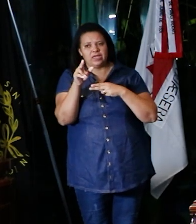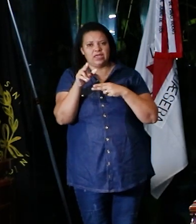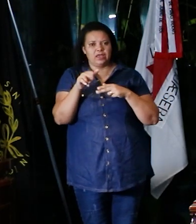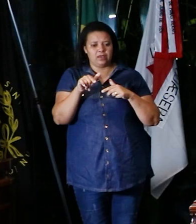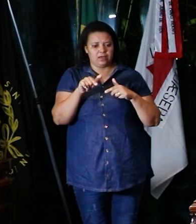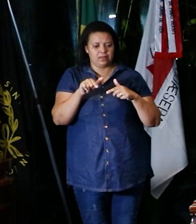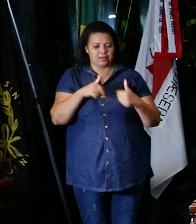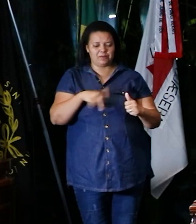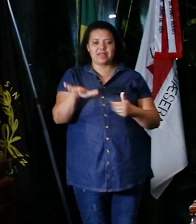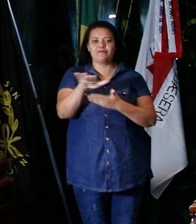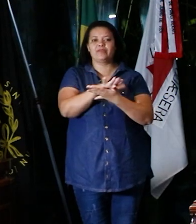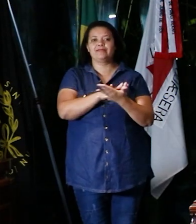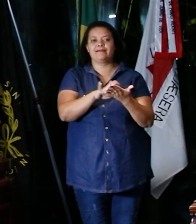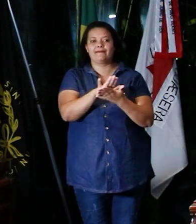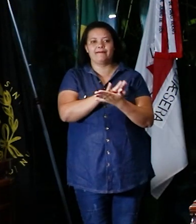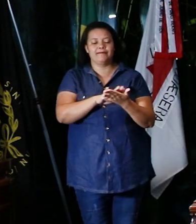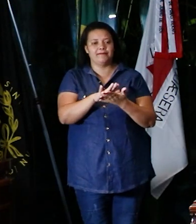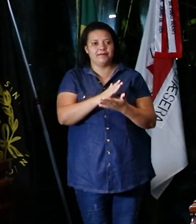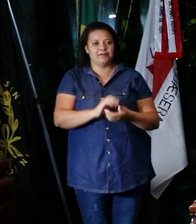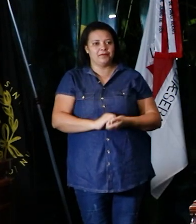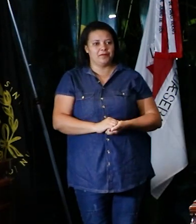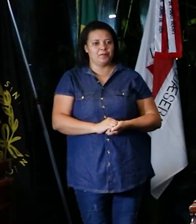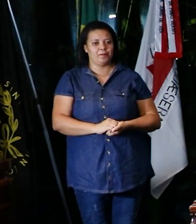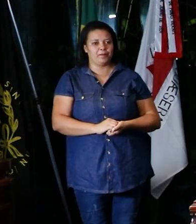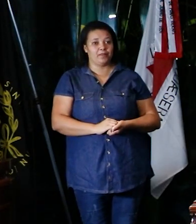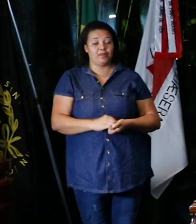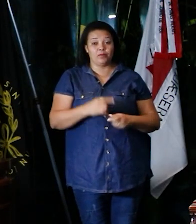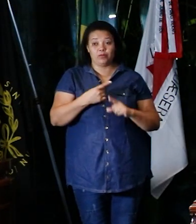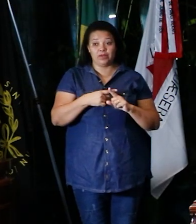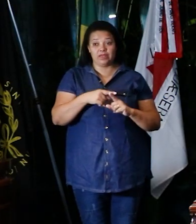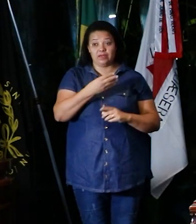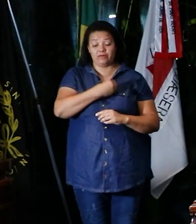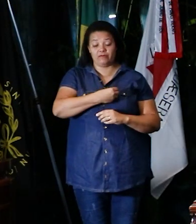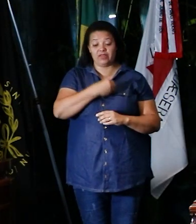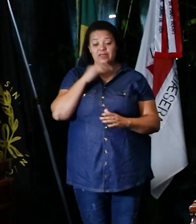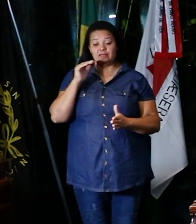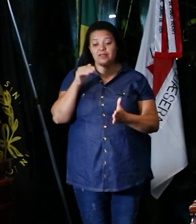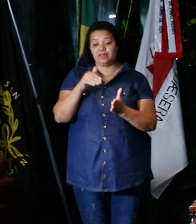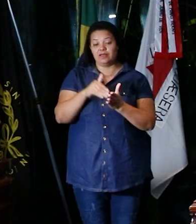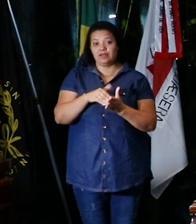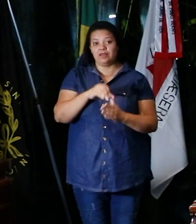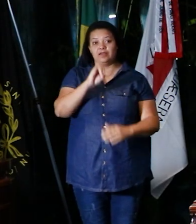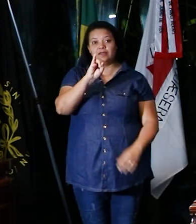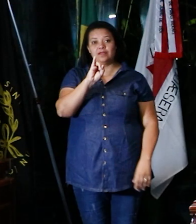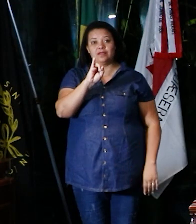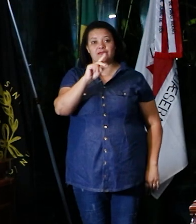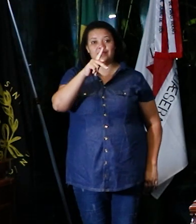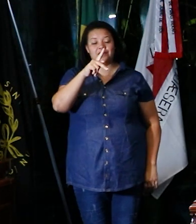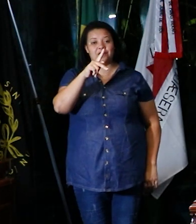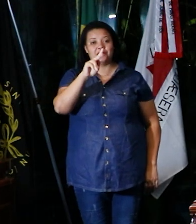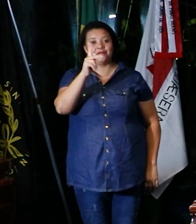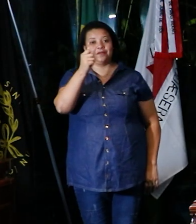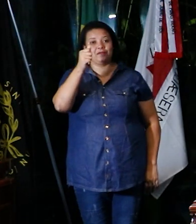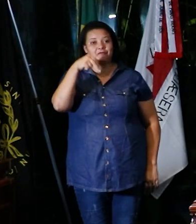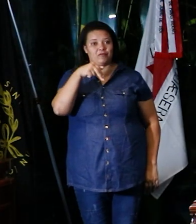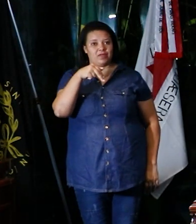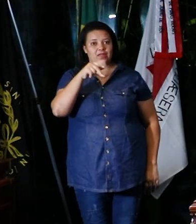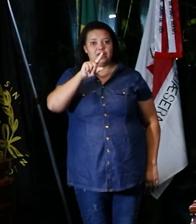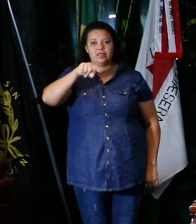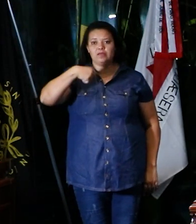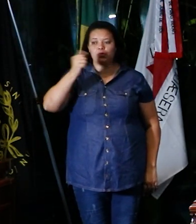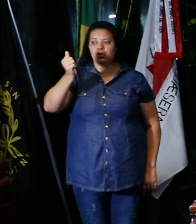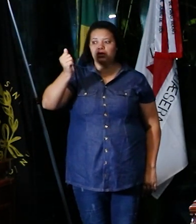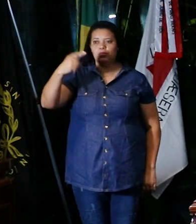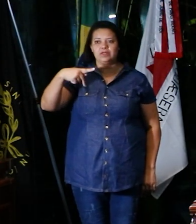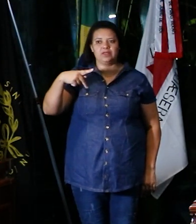trabalhava nada, porque ele até... No final da vida, ele trabalhou no IFAM, né, durante muito tempo, e se aposentou